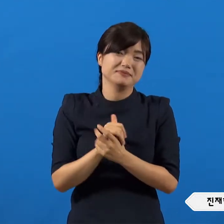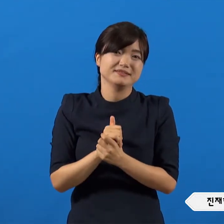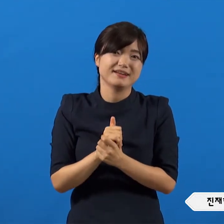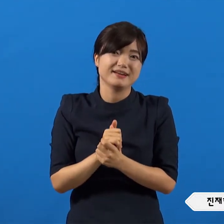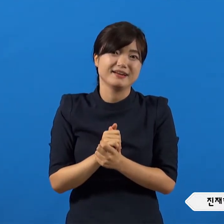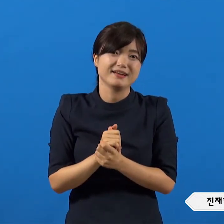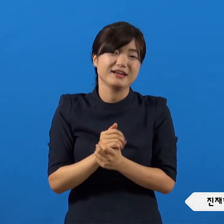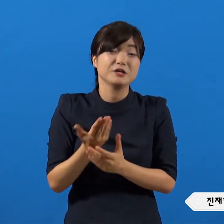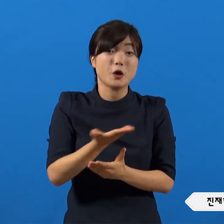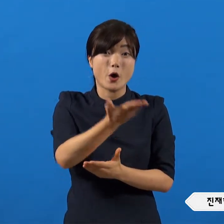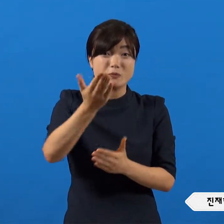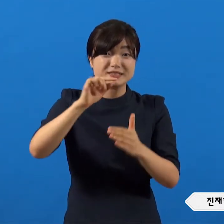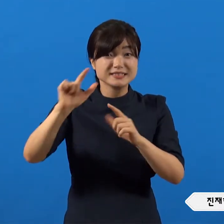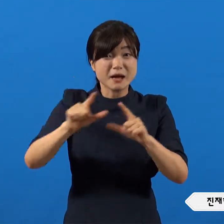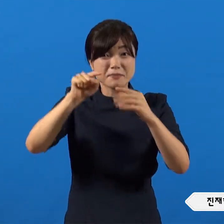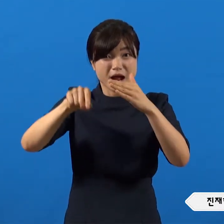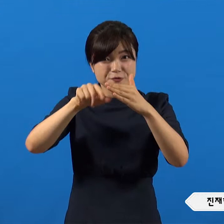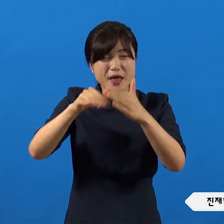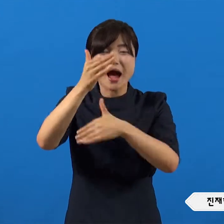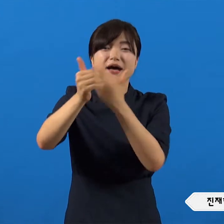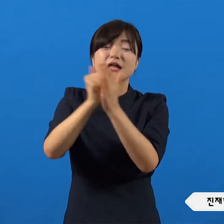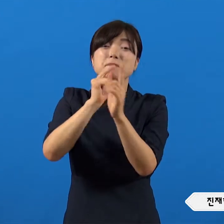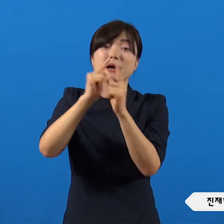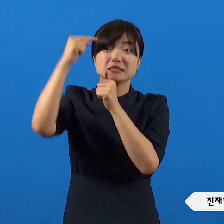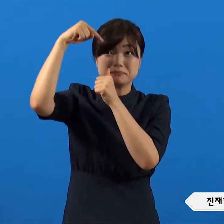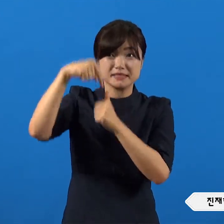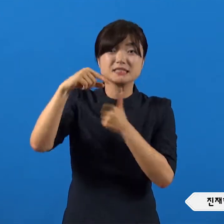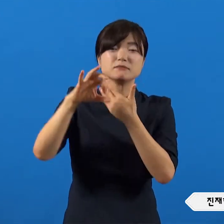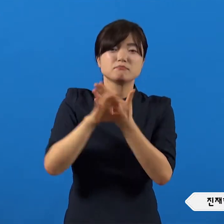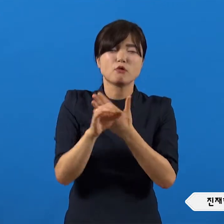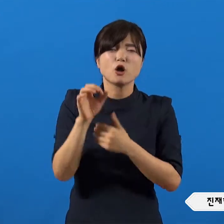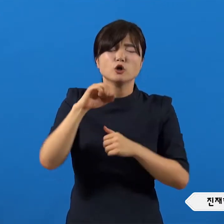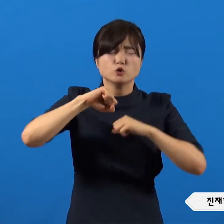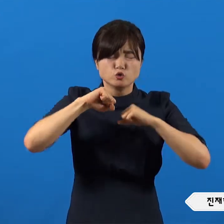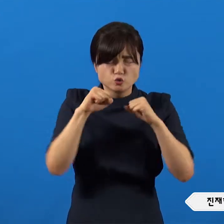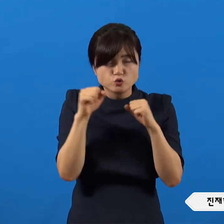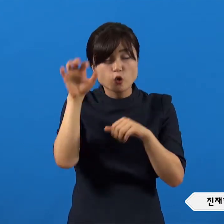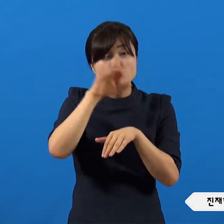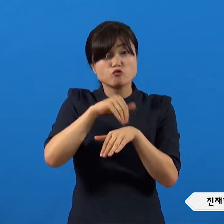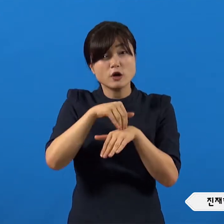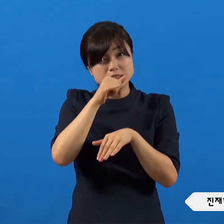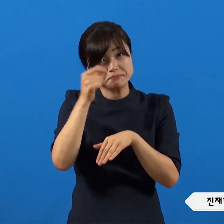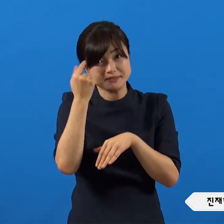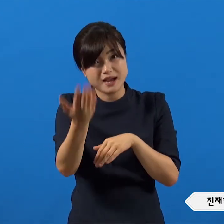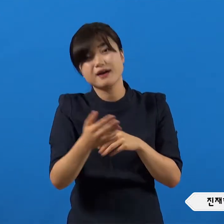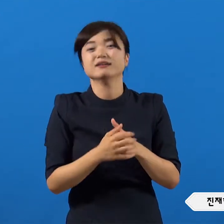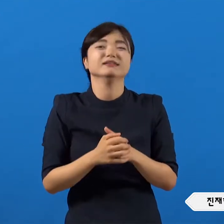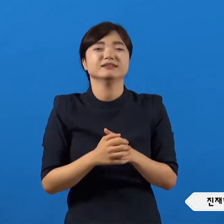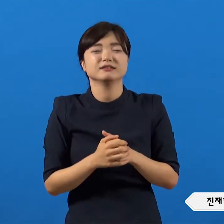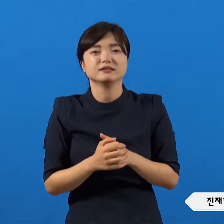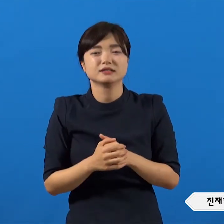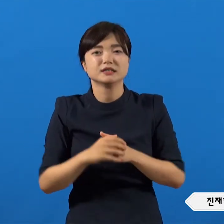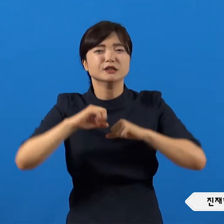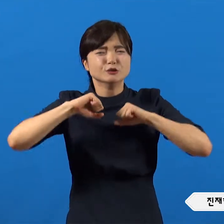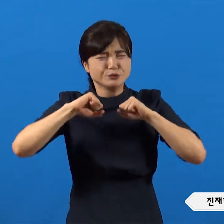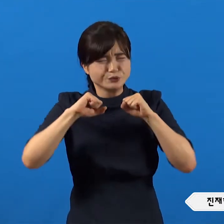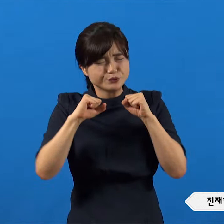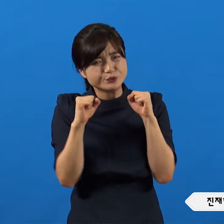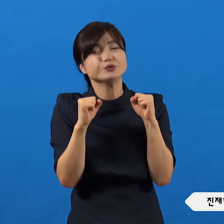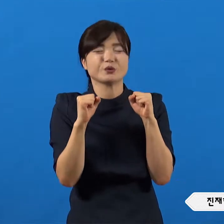여러분과 제 삶 가운데 하나님이 말씀하시는 순종의 훈련이 있습니까? 오늘 그